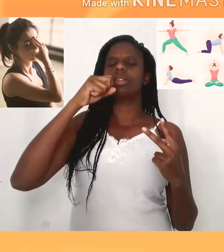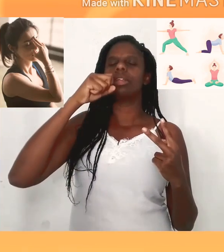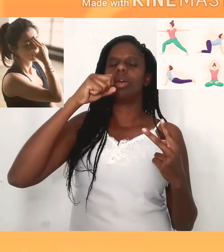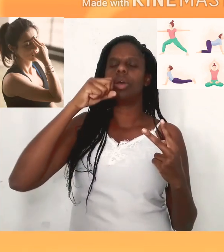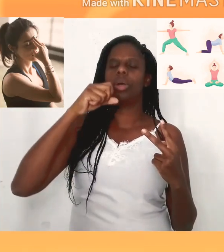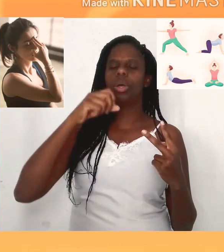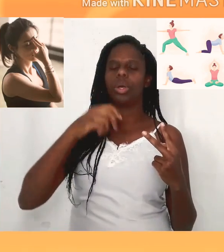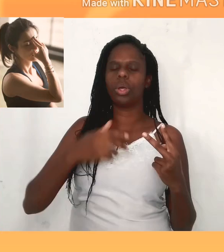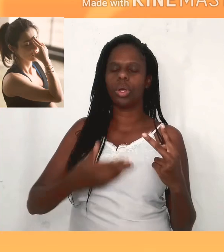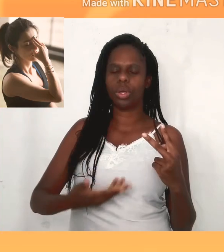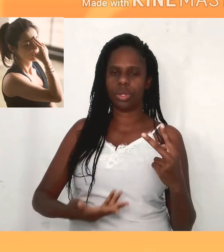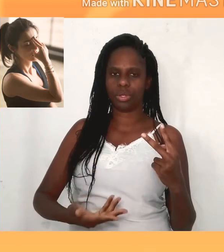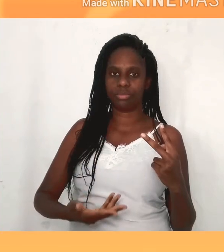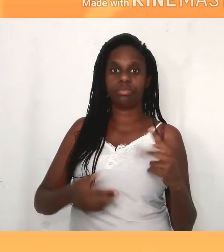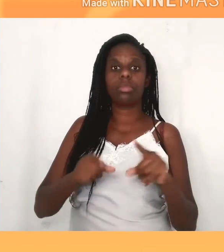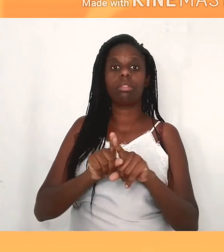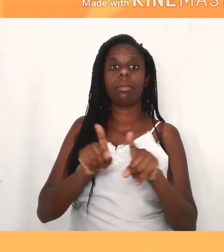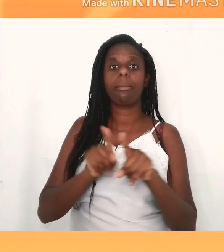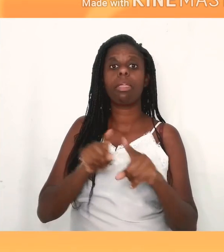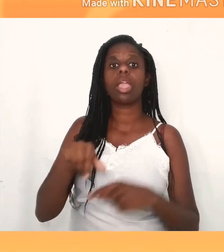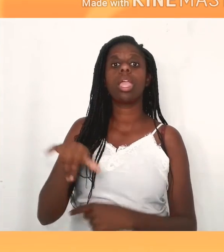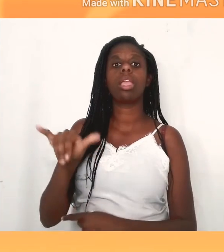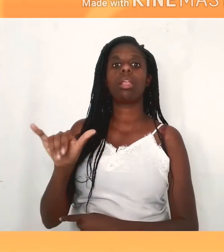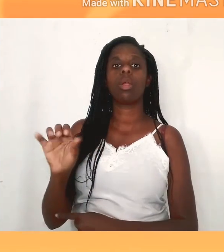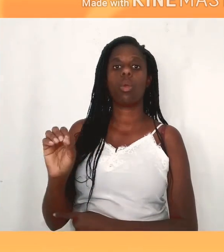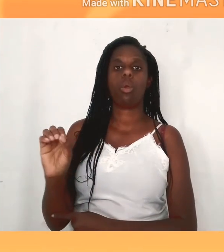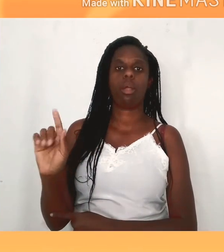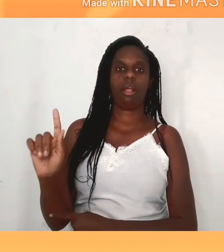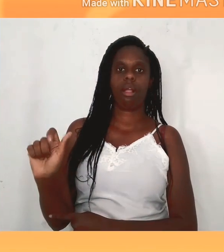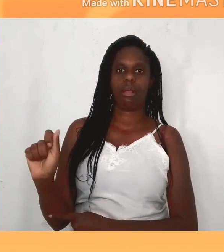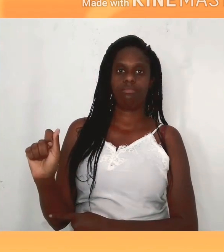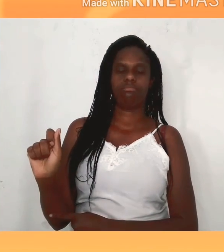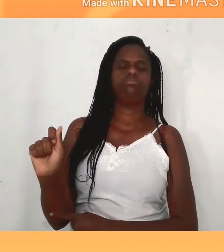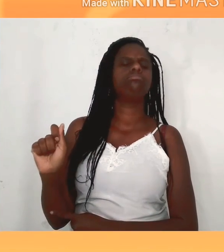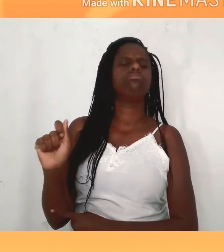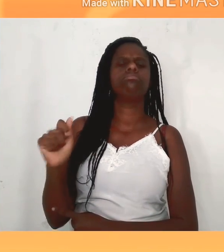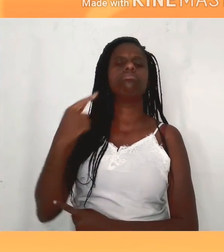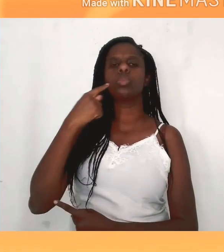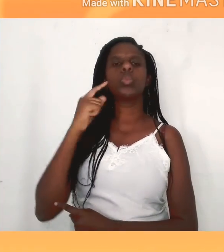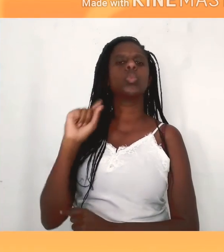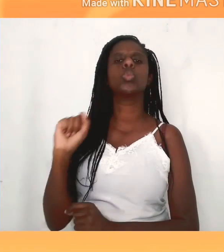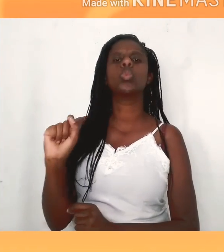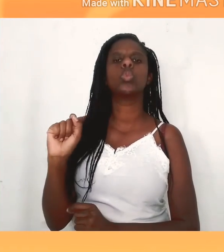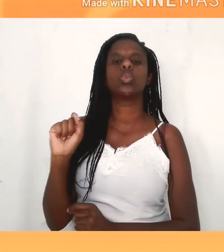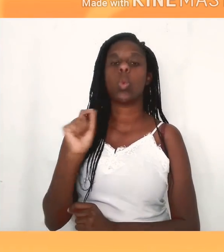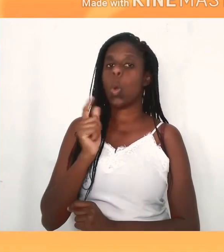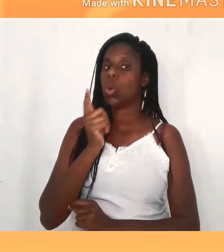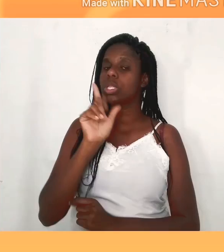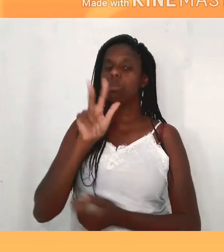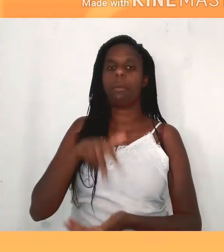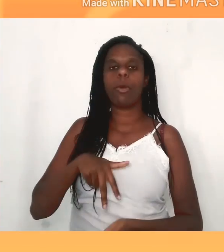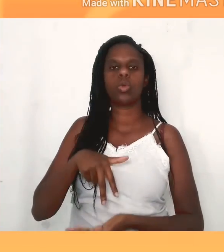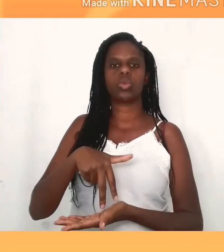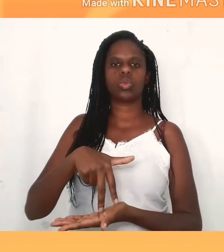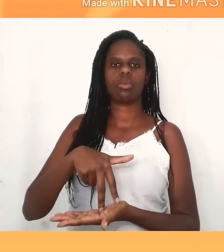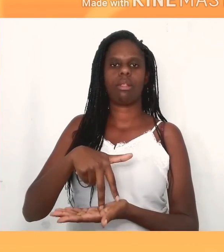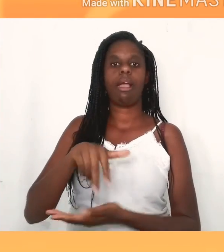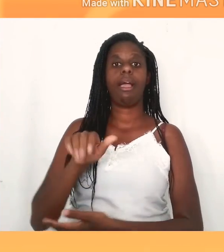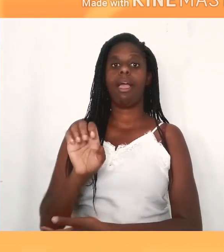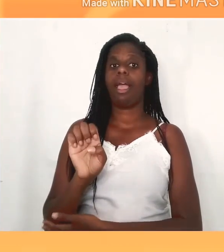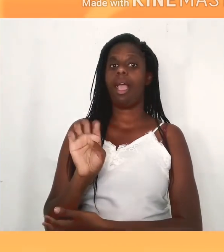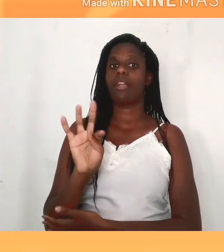são antigas técnicas do yoga, né? O yoga também pressupõe que você desenvolva uma postura